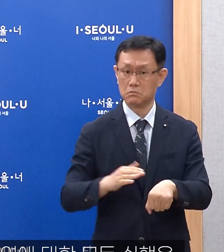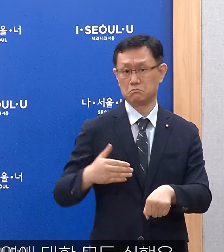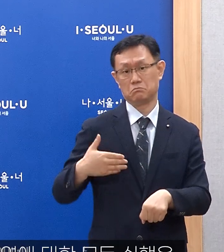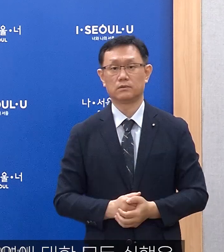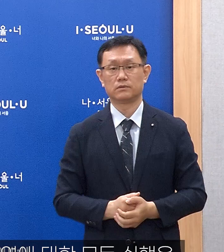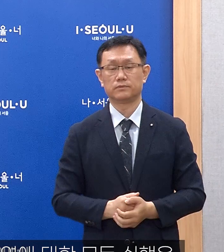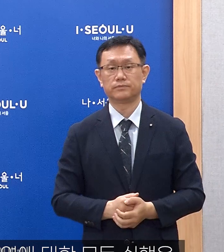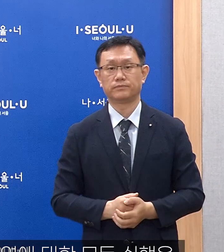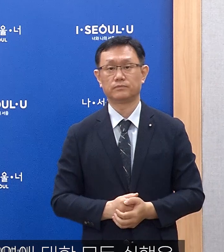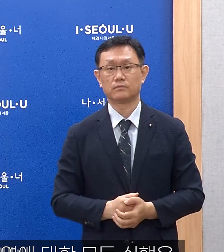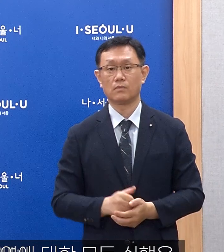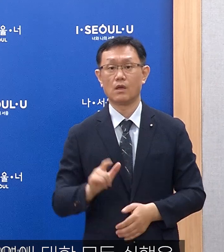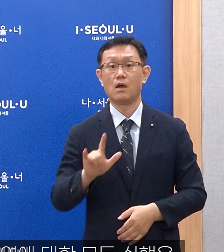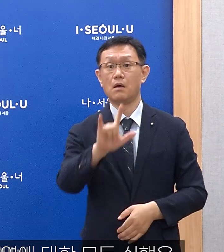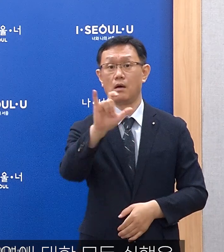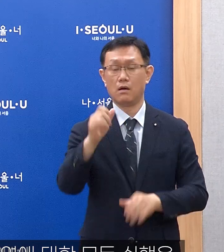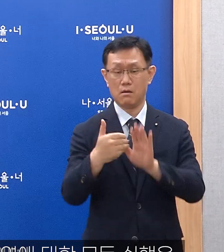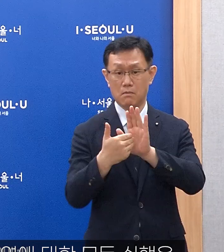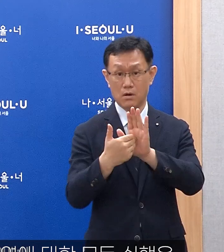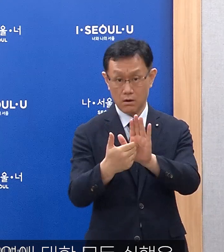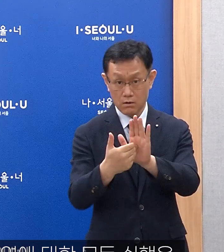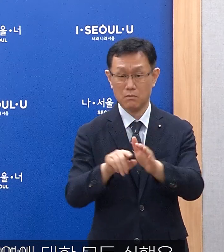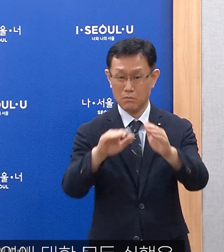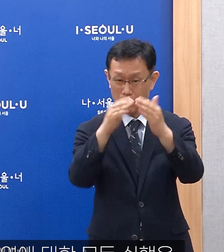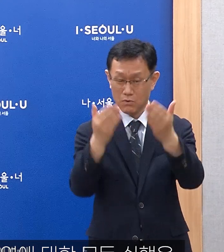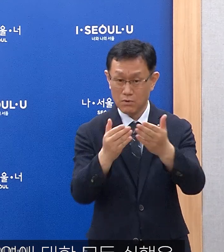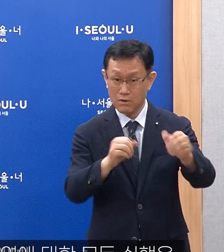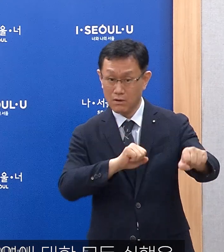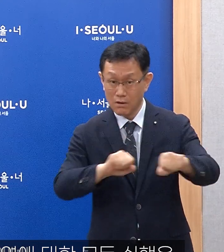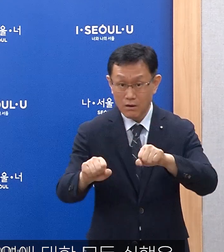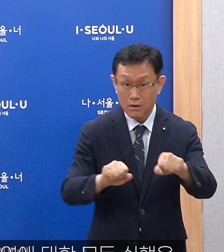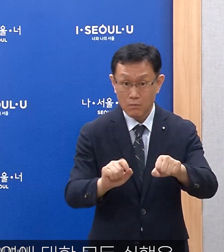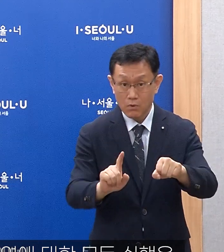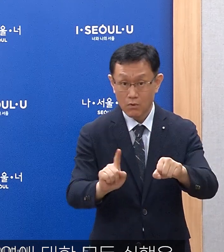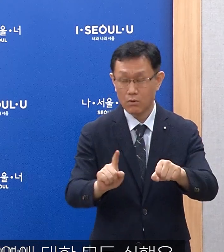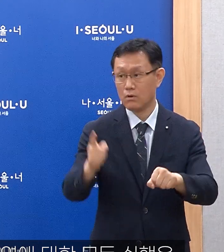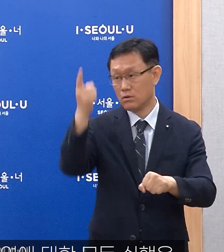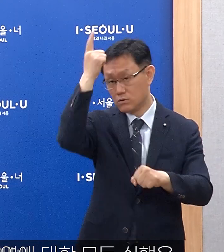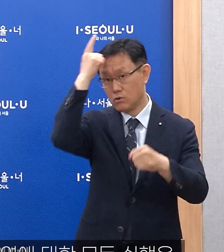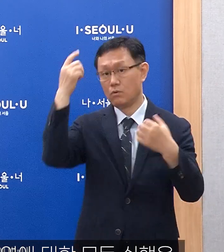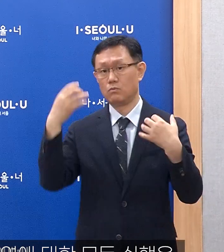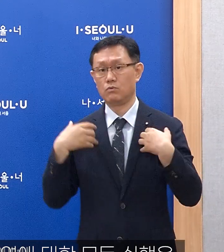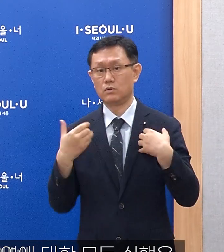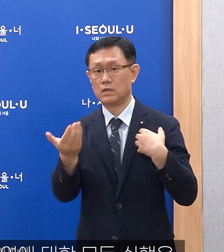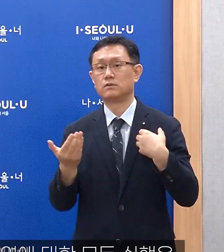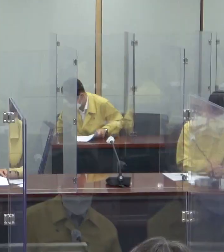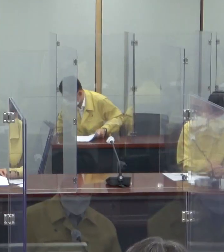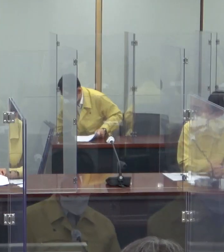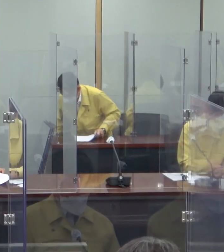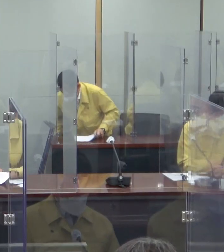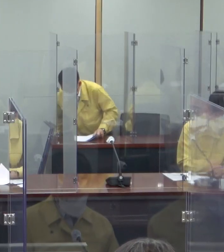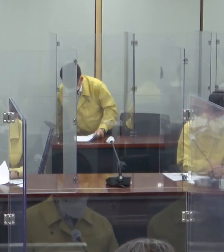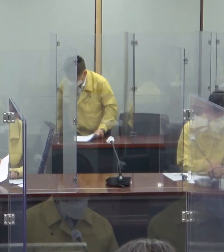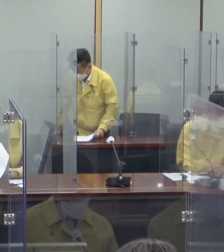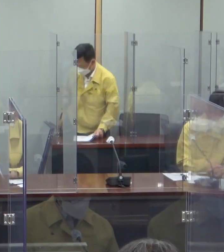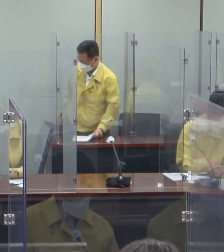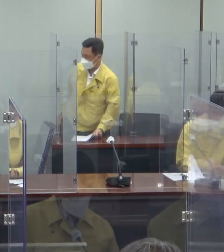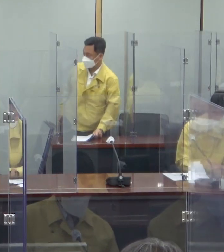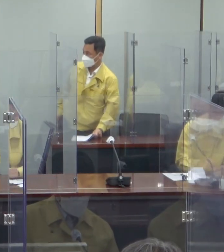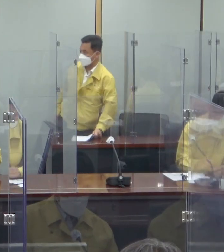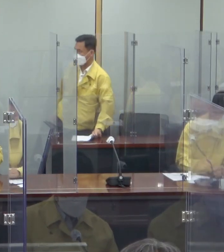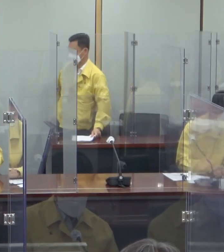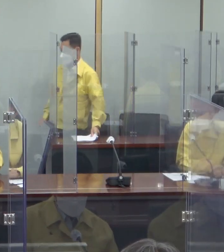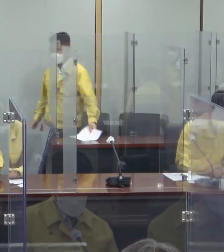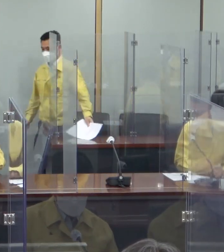말씀드린 것처럼 방역에 대한 모든 실행은 중대본과 사전에 협의를 거치고 합의에 이른